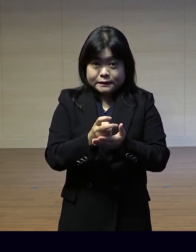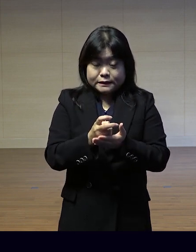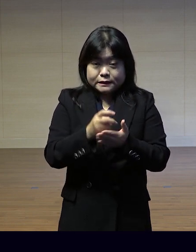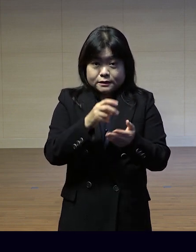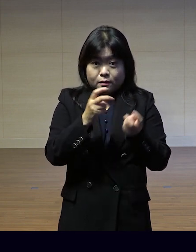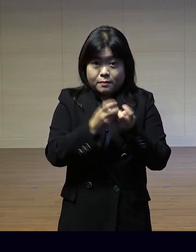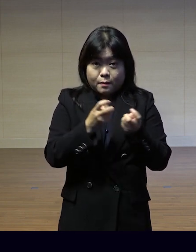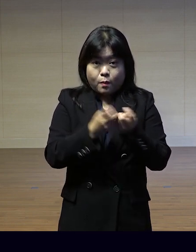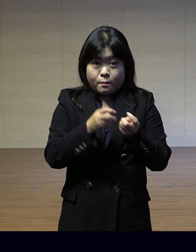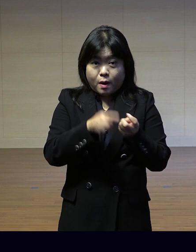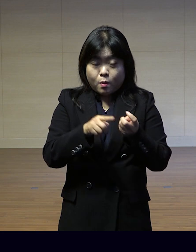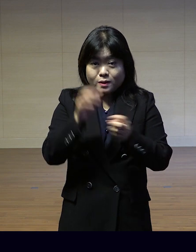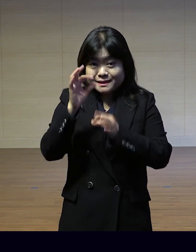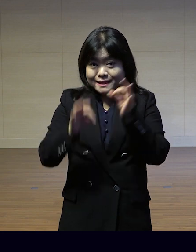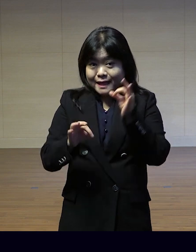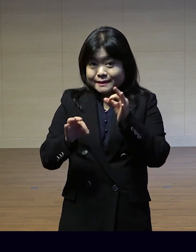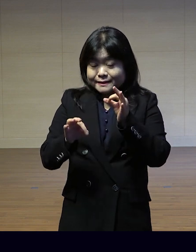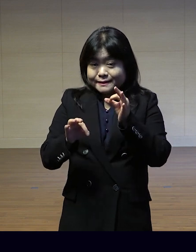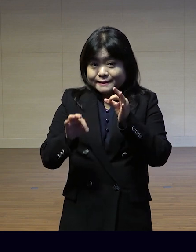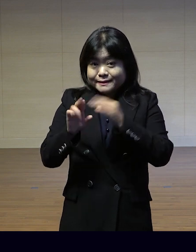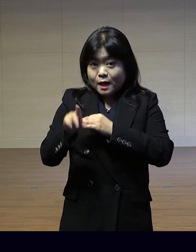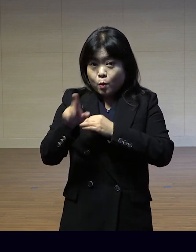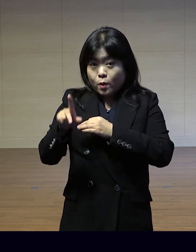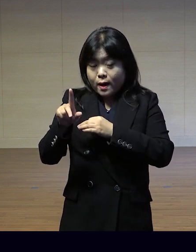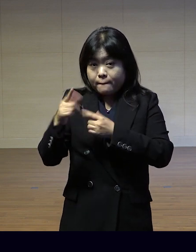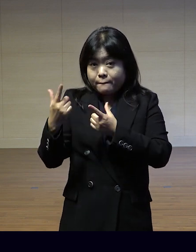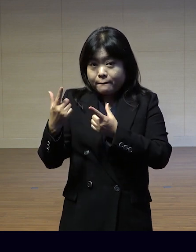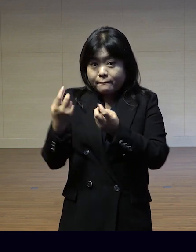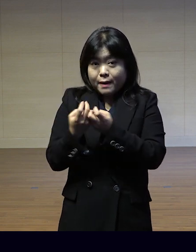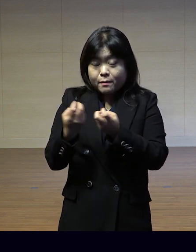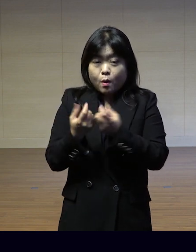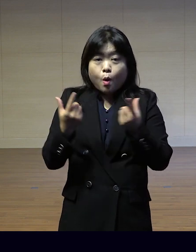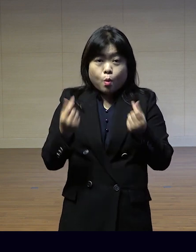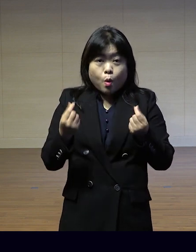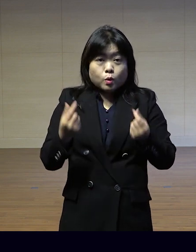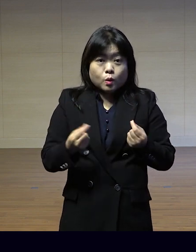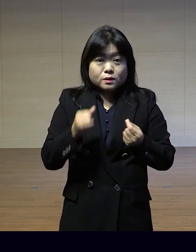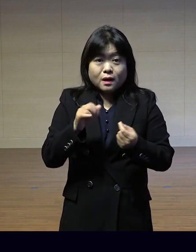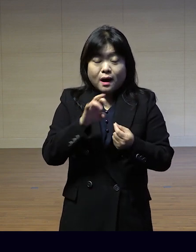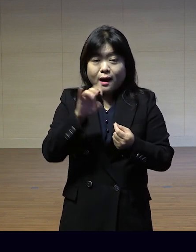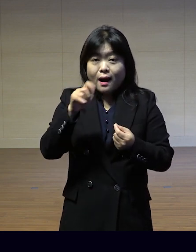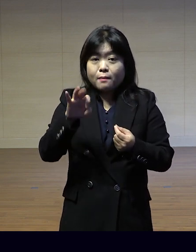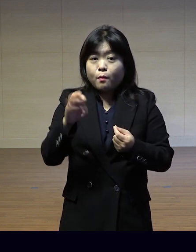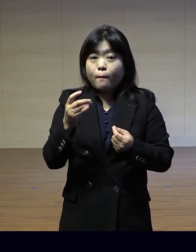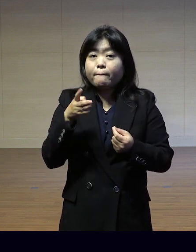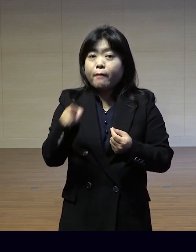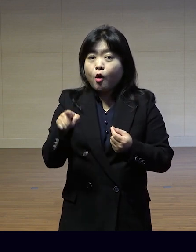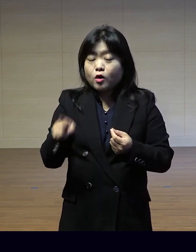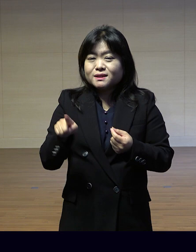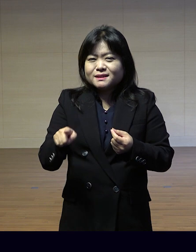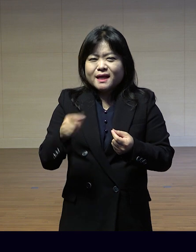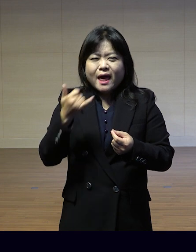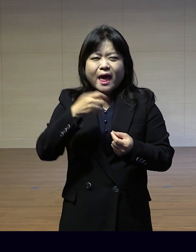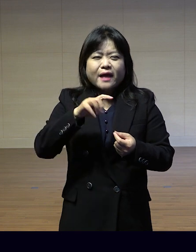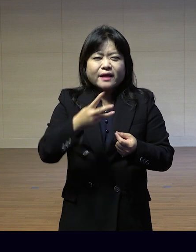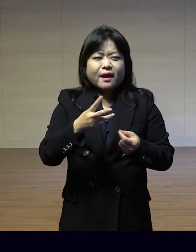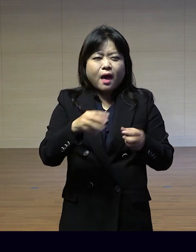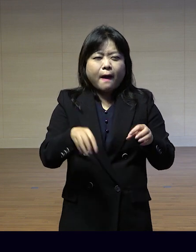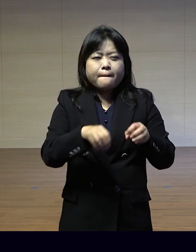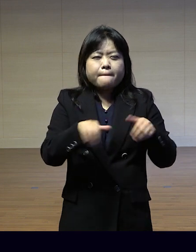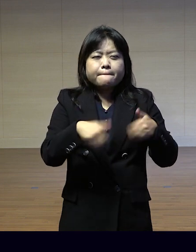그 시행착오의 방법하고 공통점이 많거든요. 결국 심하게는 칼포퍼 자신은 이게 해겔의